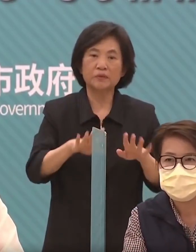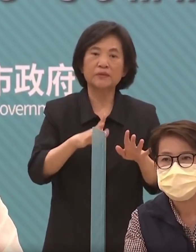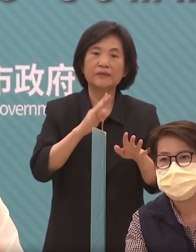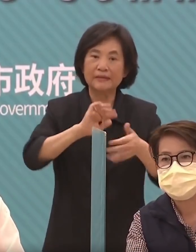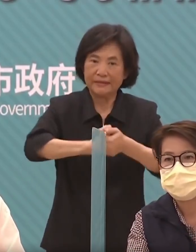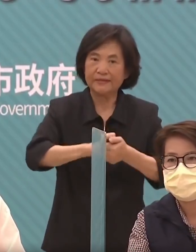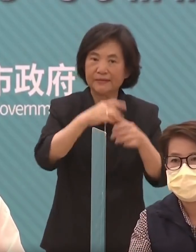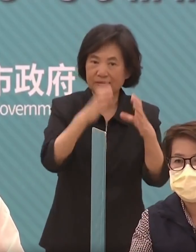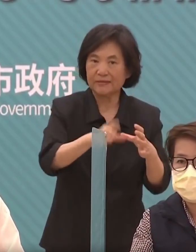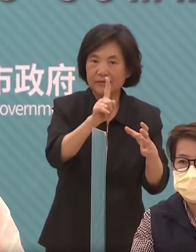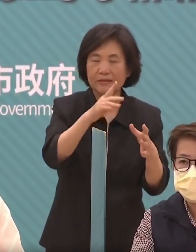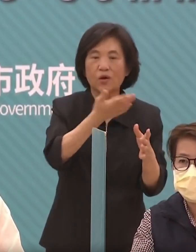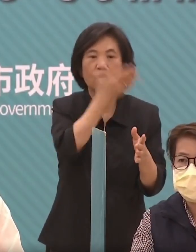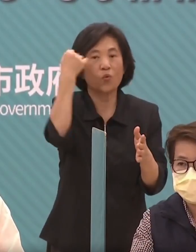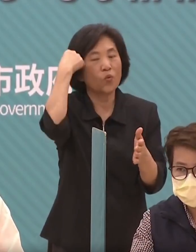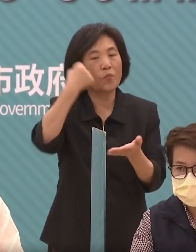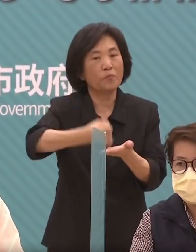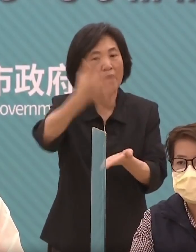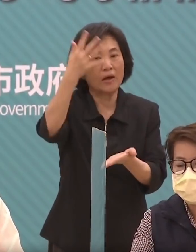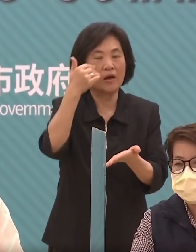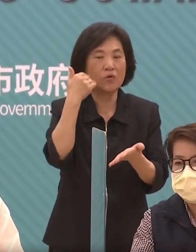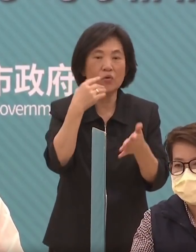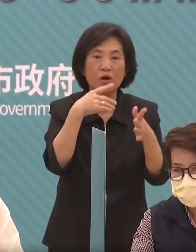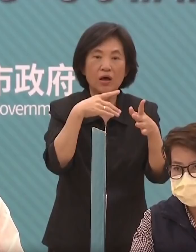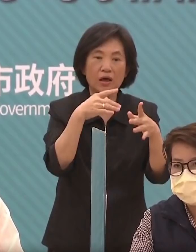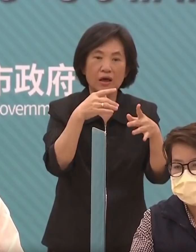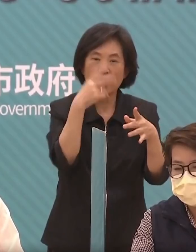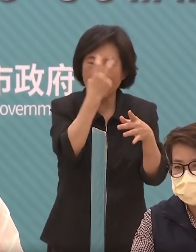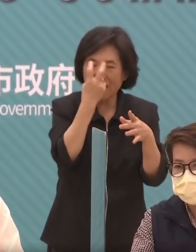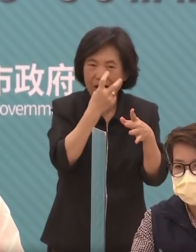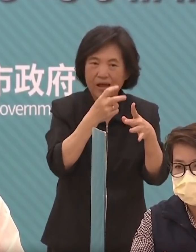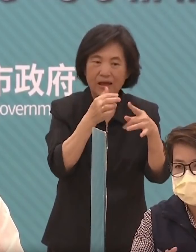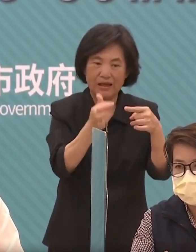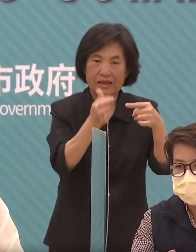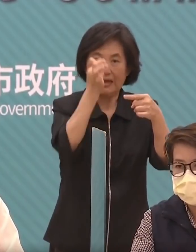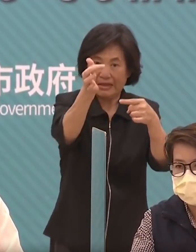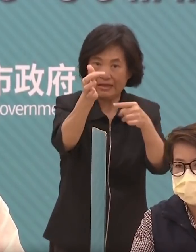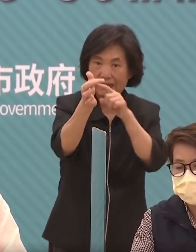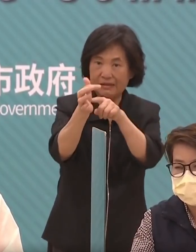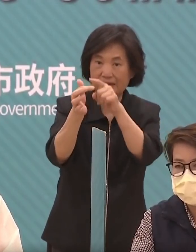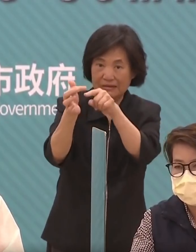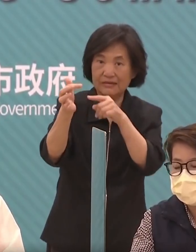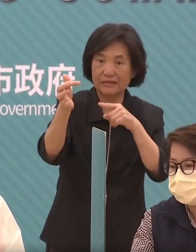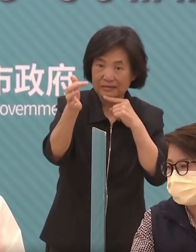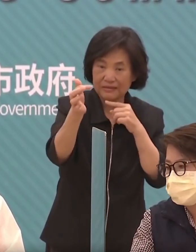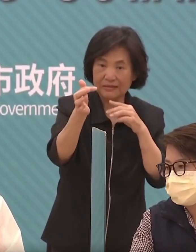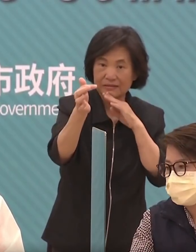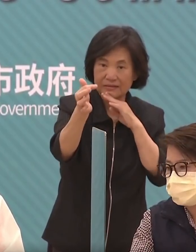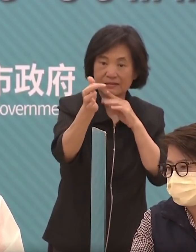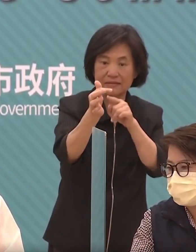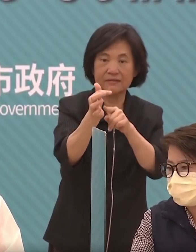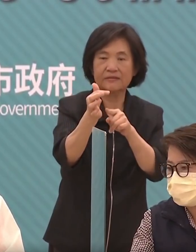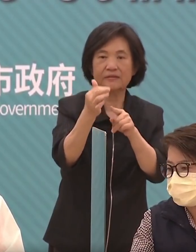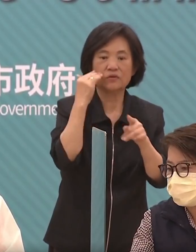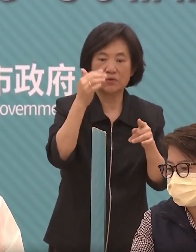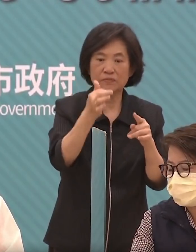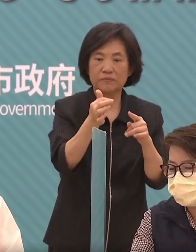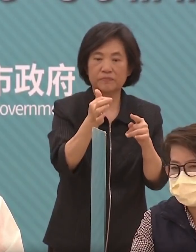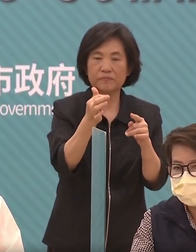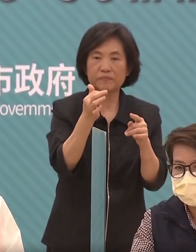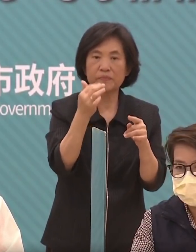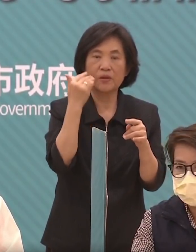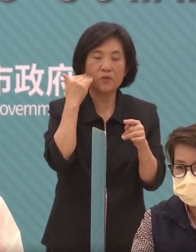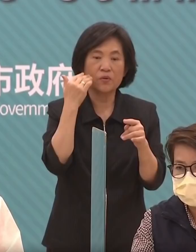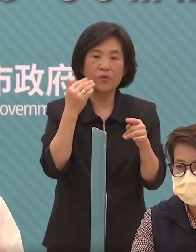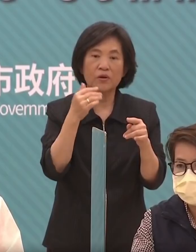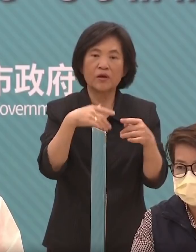哦，他快筛出来是阳性 ，PCR 是阳性哦，先放在那里观察。因为如果把这些没有症，就是说